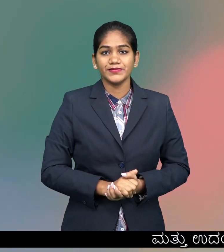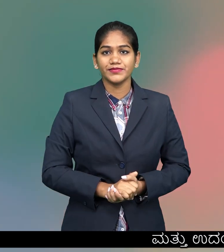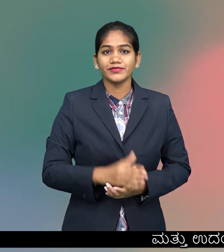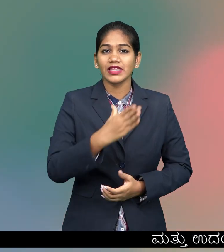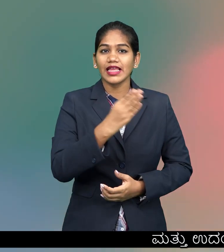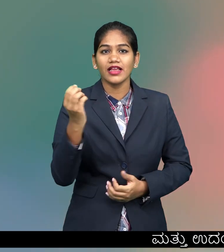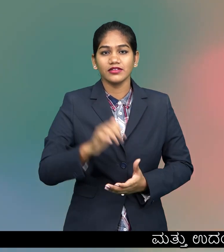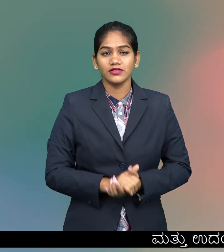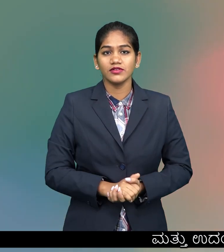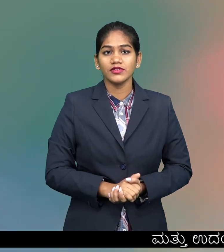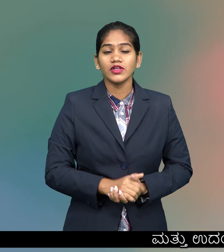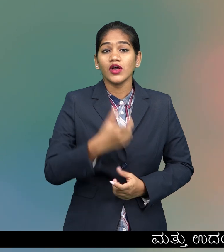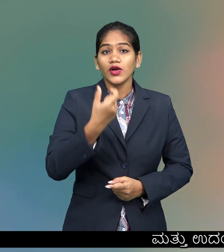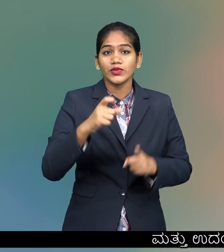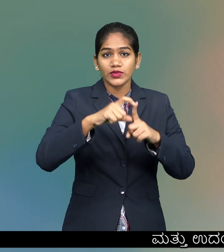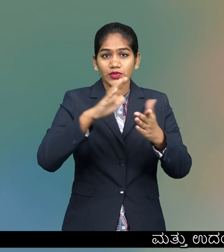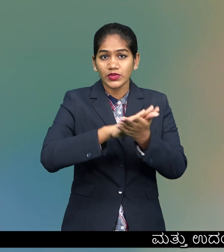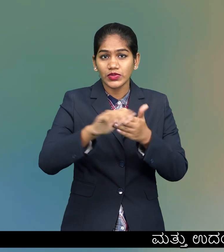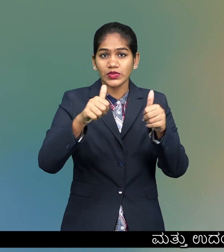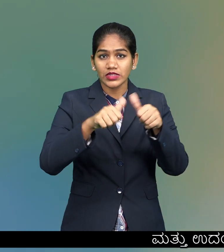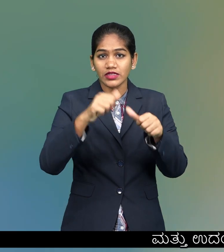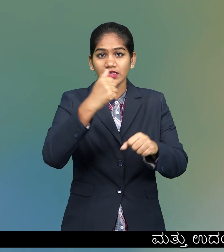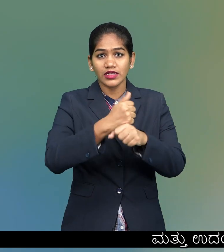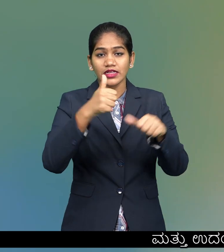ಮತ್ತು ಉದಯಮಂಡಲಂ, ಊಟಿ